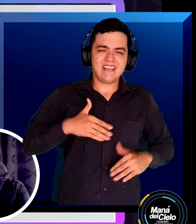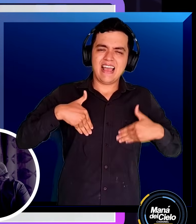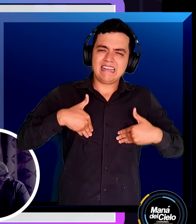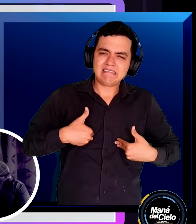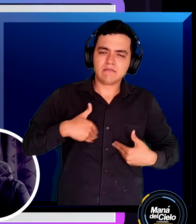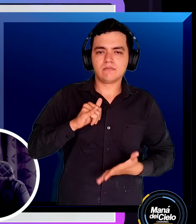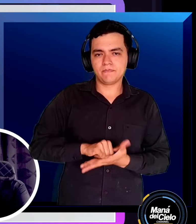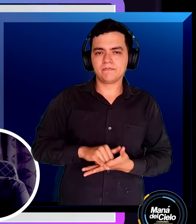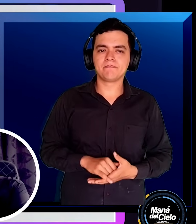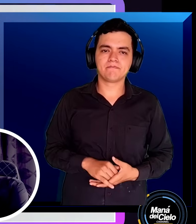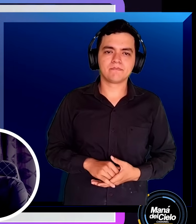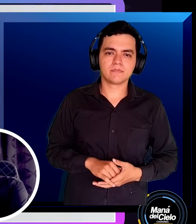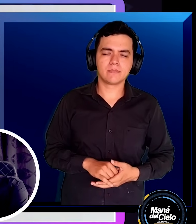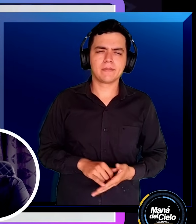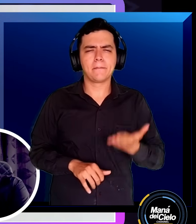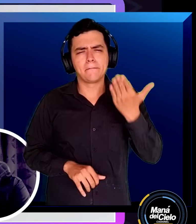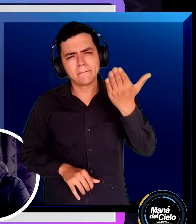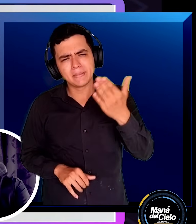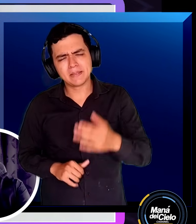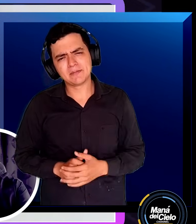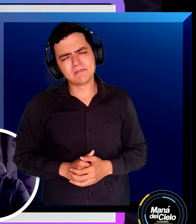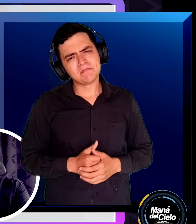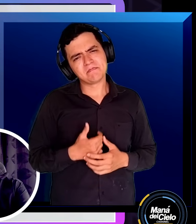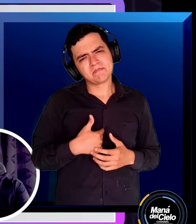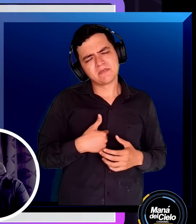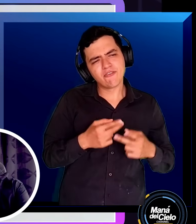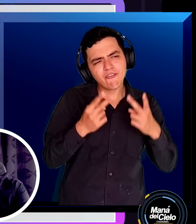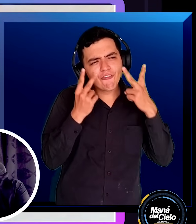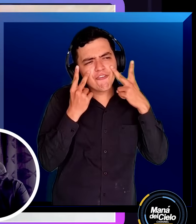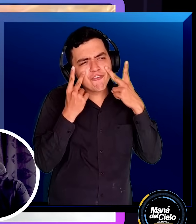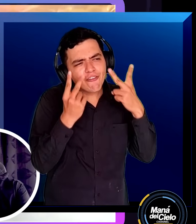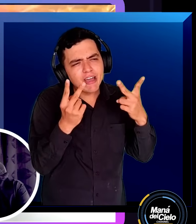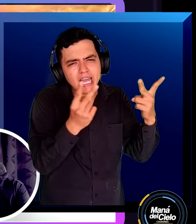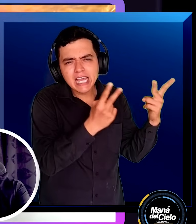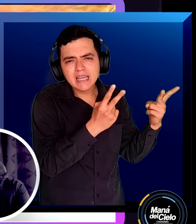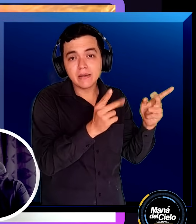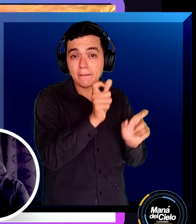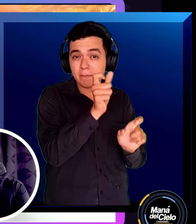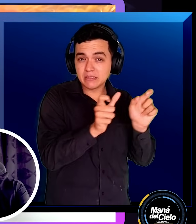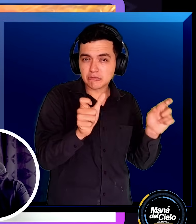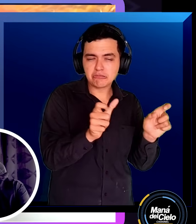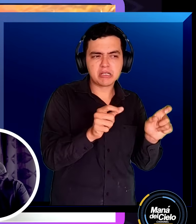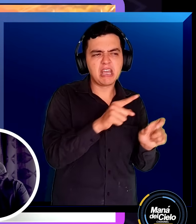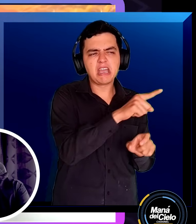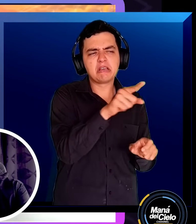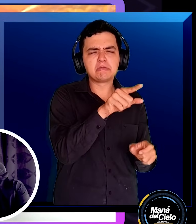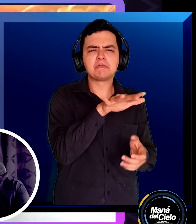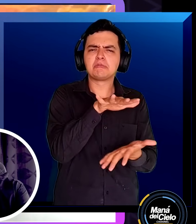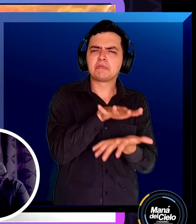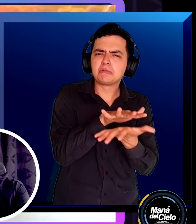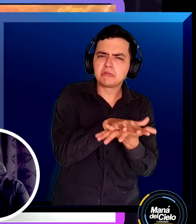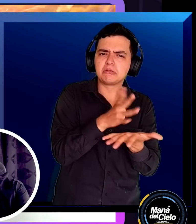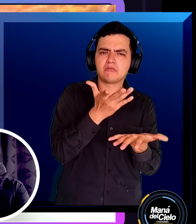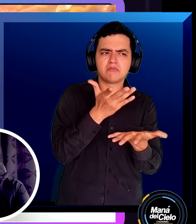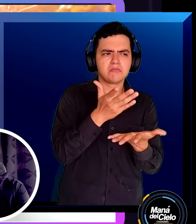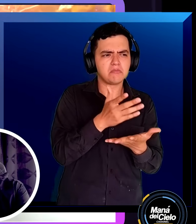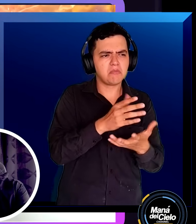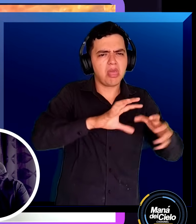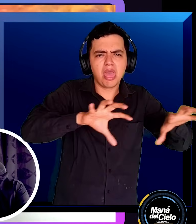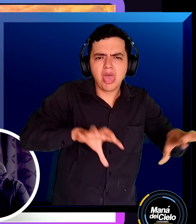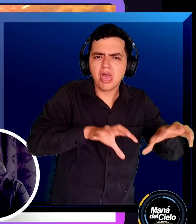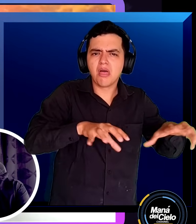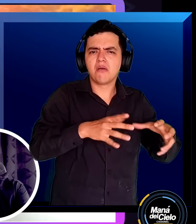todo. Lo único que nos vamos a llevar es lo que hayamos vivido y hecho por el Señor aquí en la tierra. Dele un